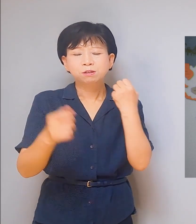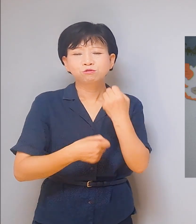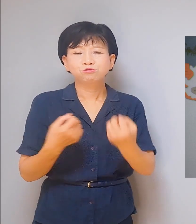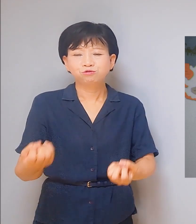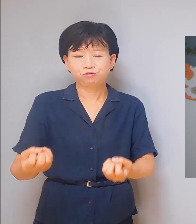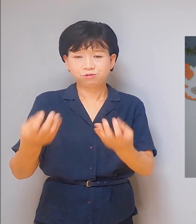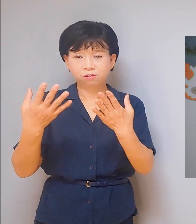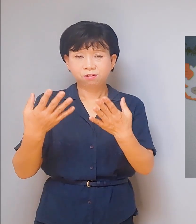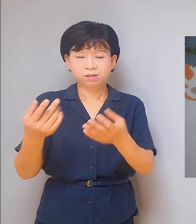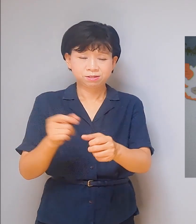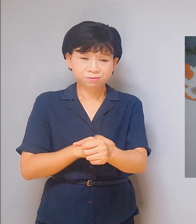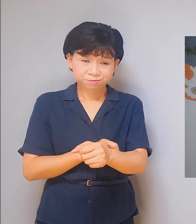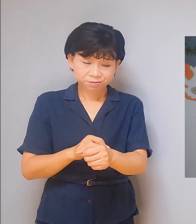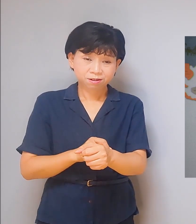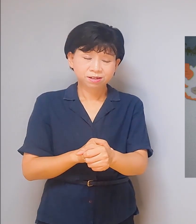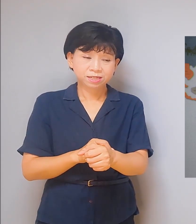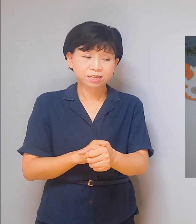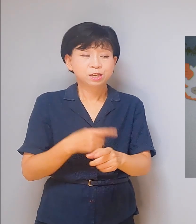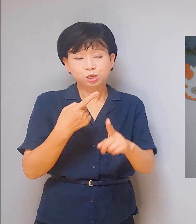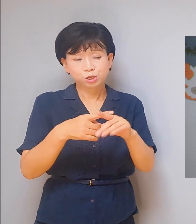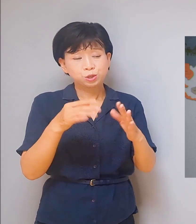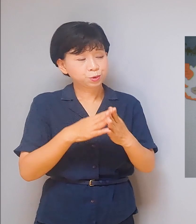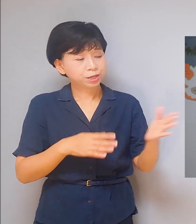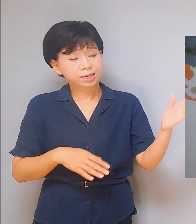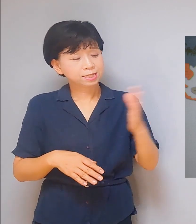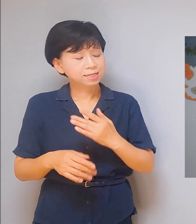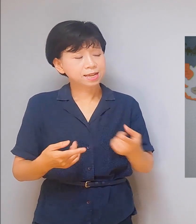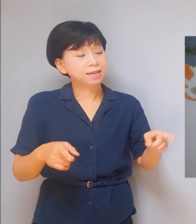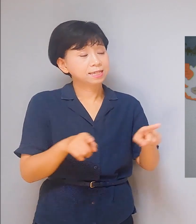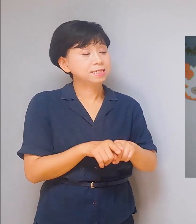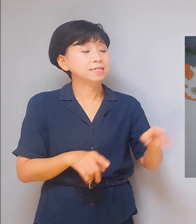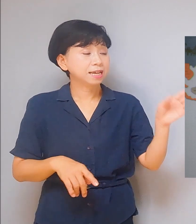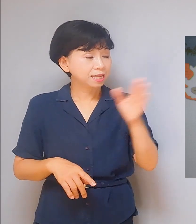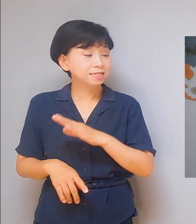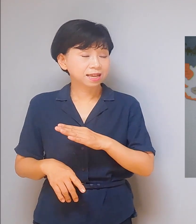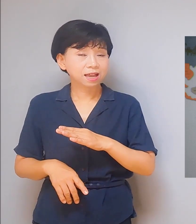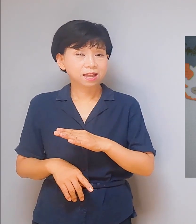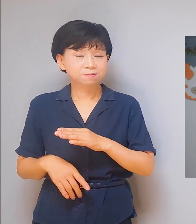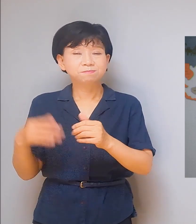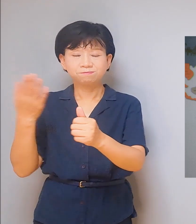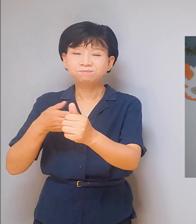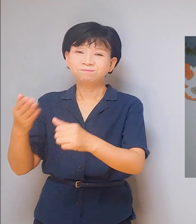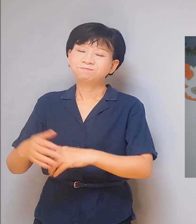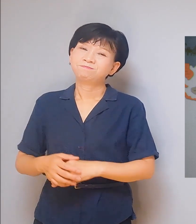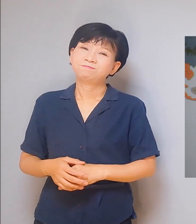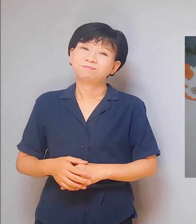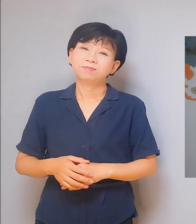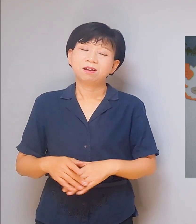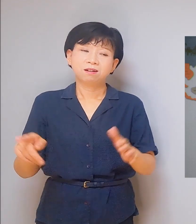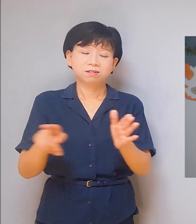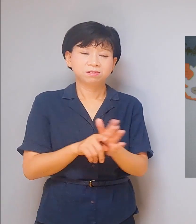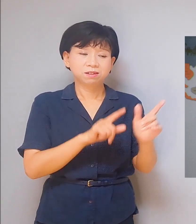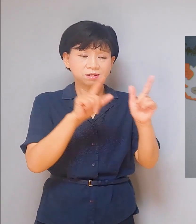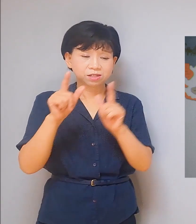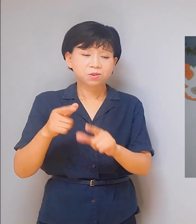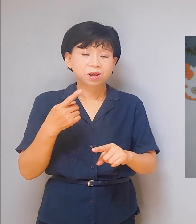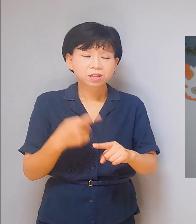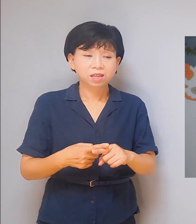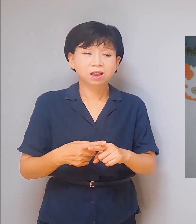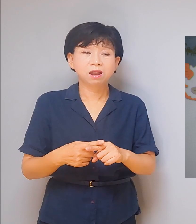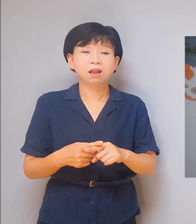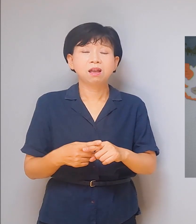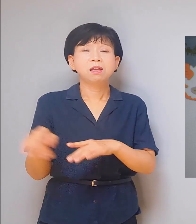사람에게 전도하는 것도 마땅히 우리가 필요하고, 신앙생활을 하다가 쉬고 계신 분들이